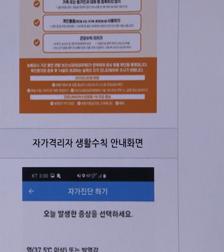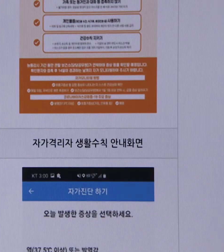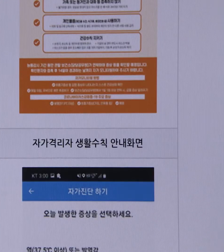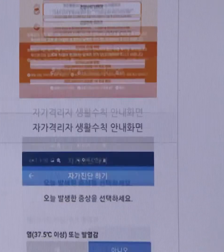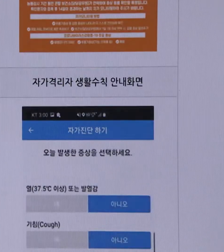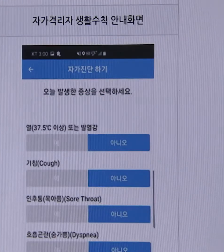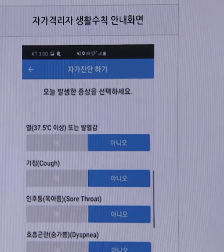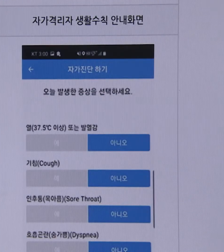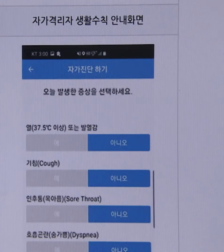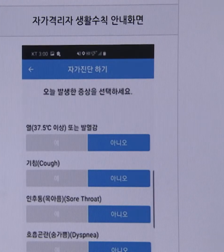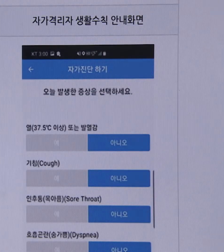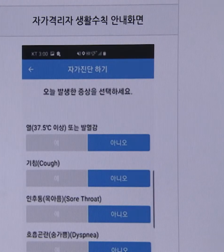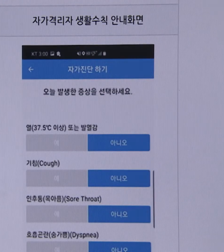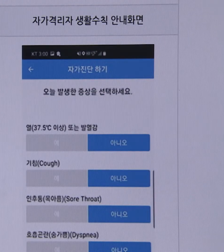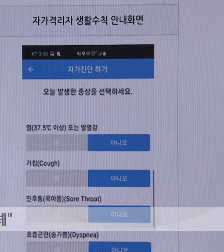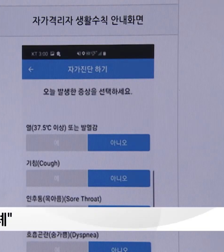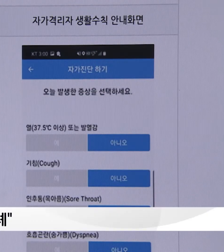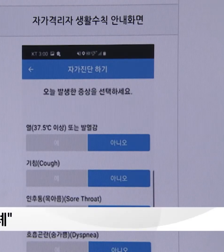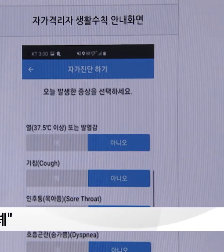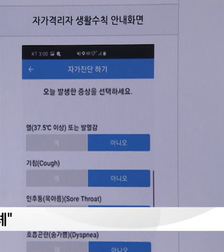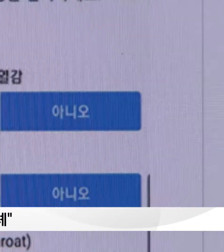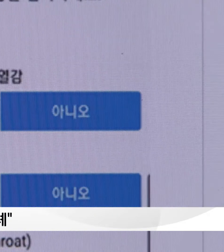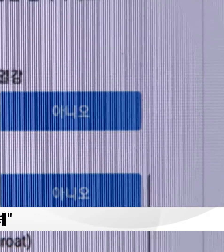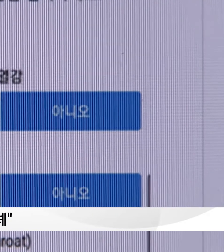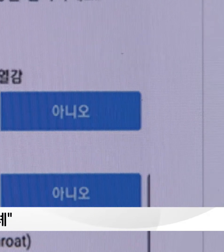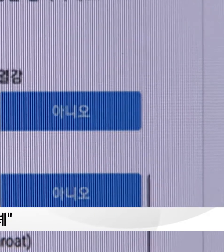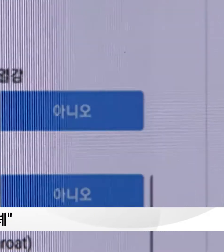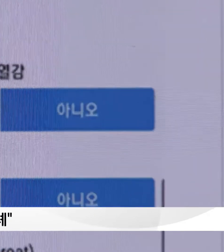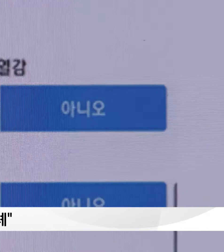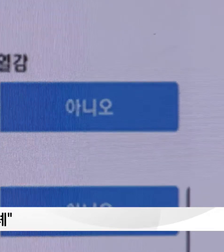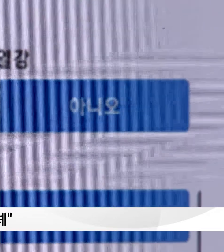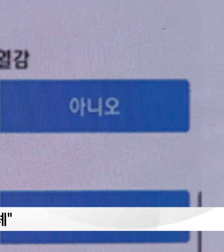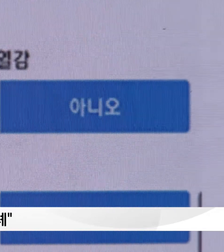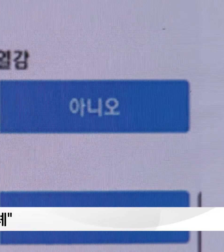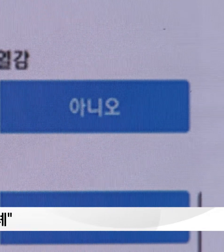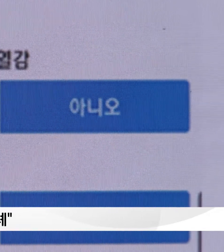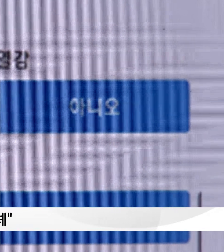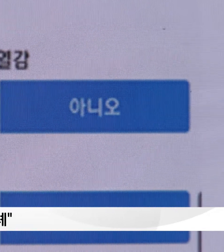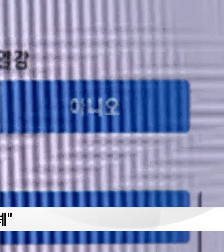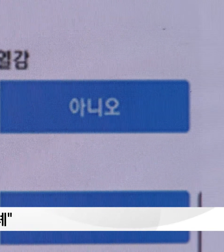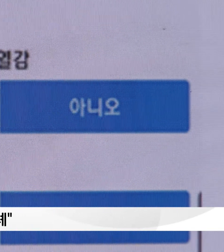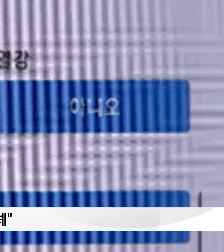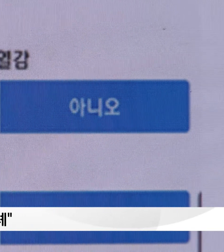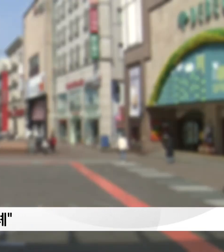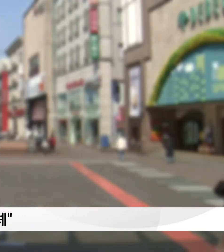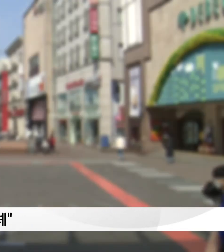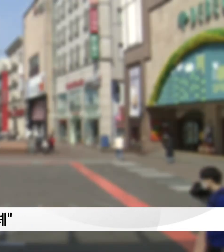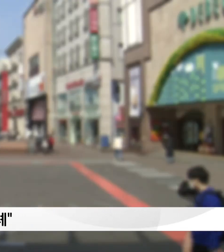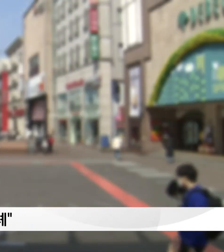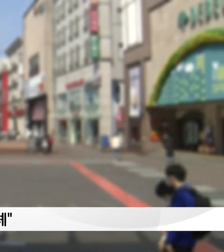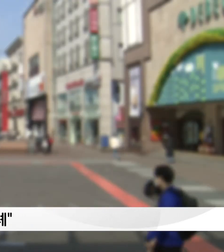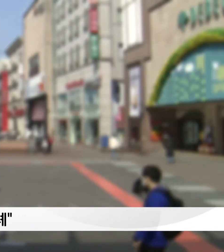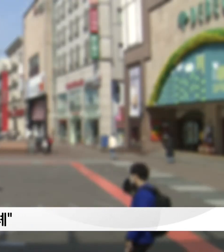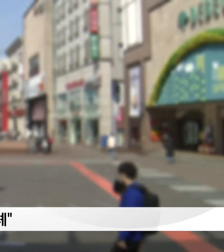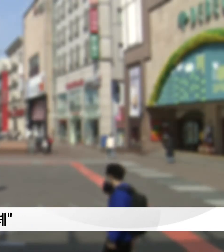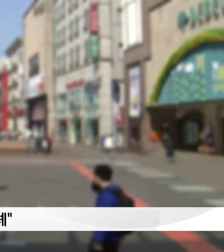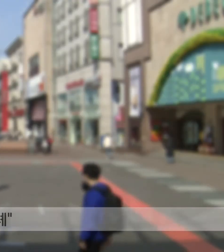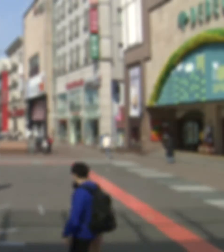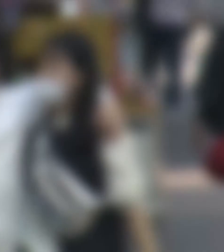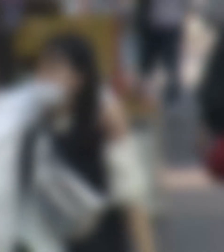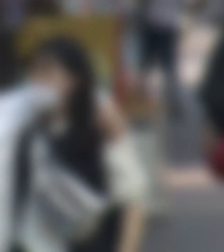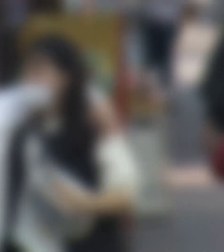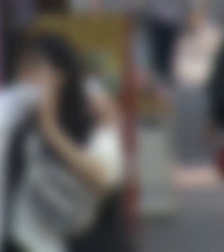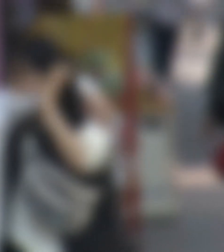음성 판정 뒤에 양성이 나오는 건 드문 사례 라고 설명했습니다 다만 경리 해제 뒤에도 증상이 있는지